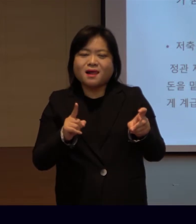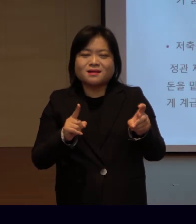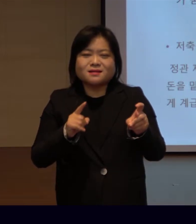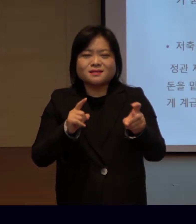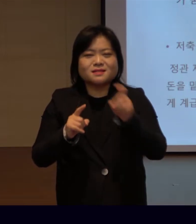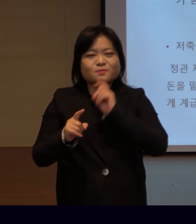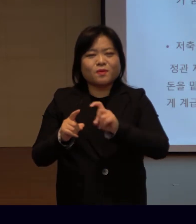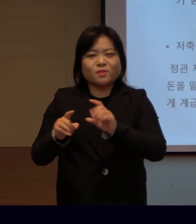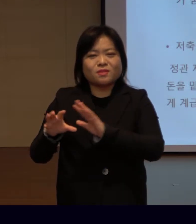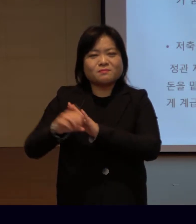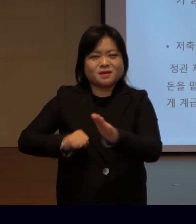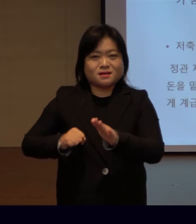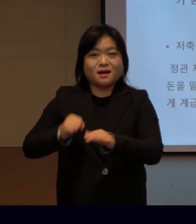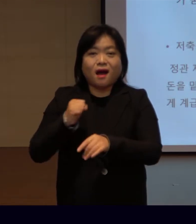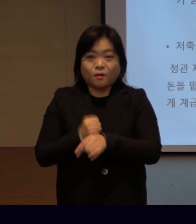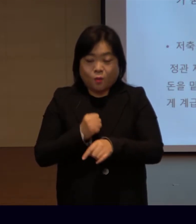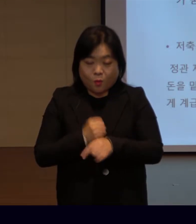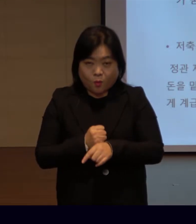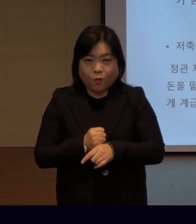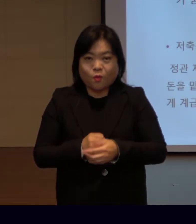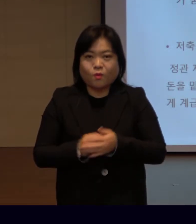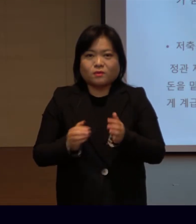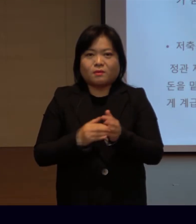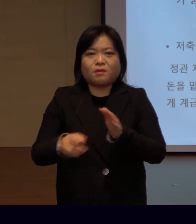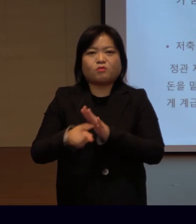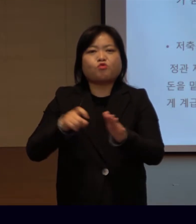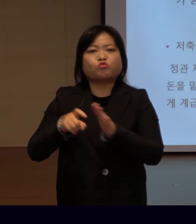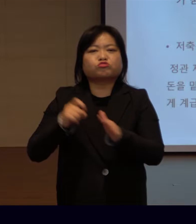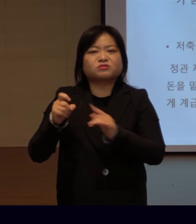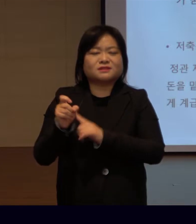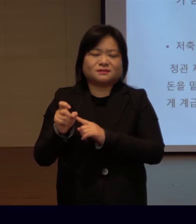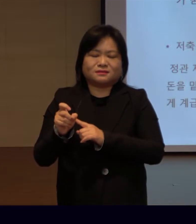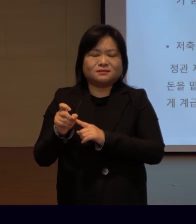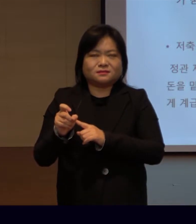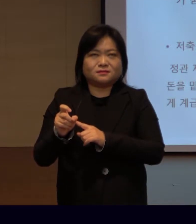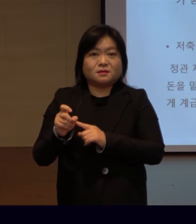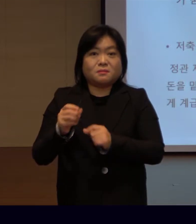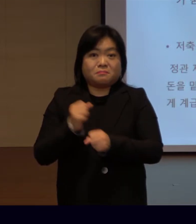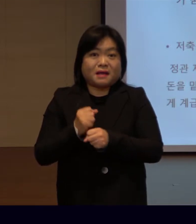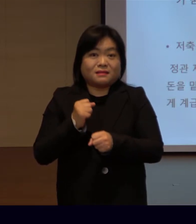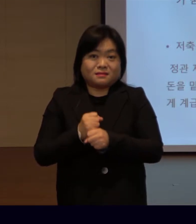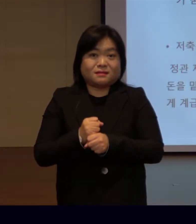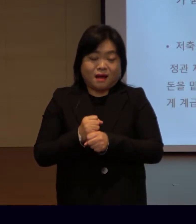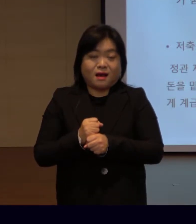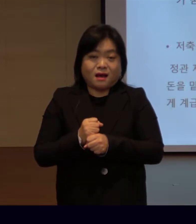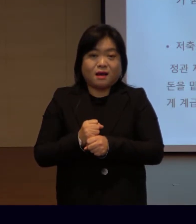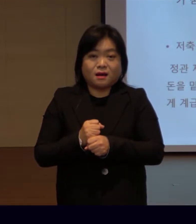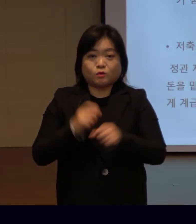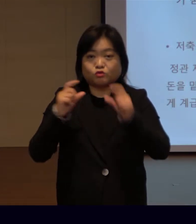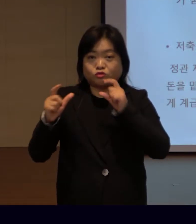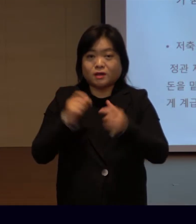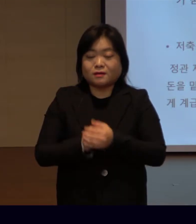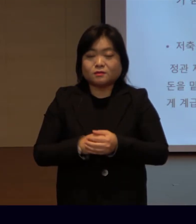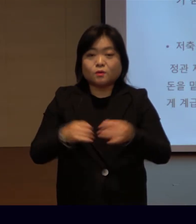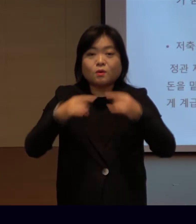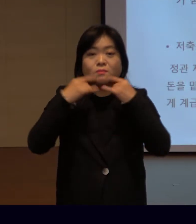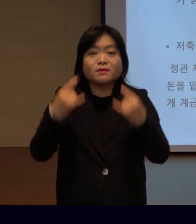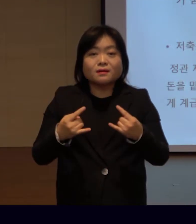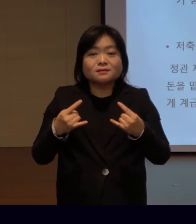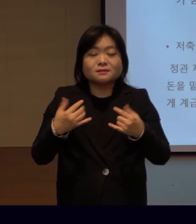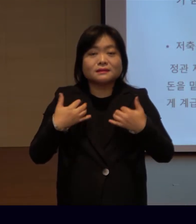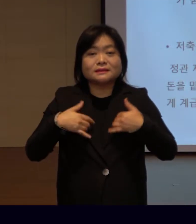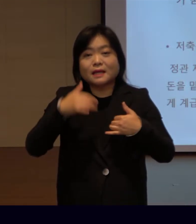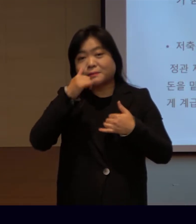그래서 이들에게 말하자면은 그 도둑질을 하게 한다. 그리고 참 프랑스는 재밌는 사람들이 많아요.